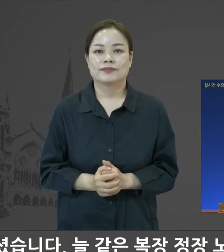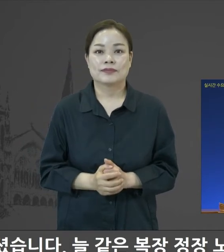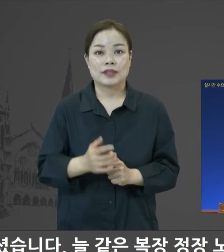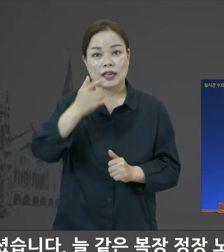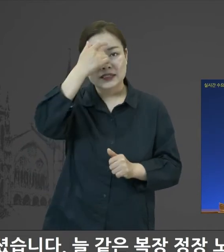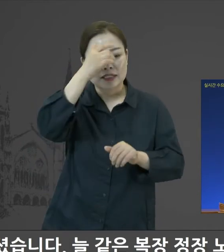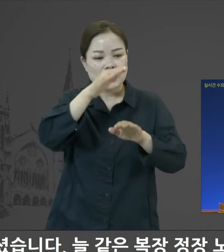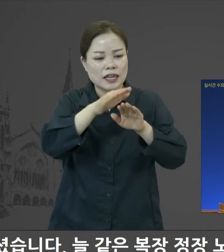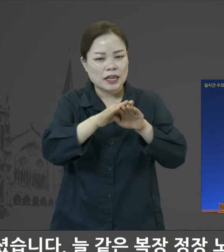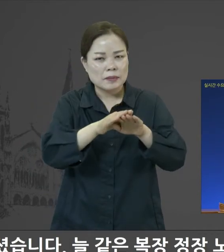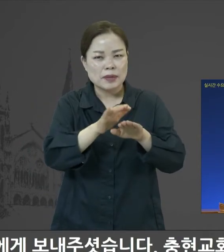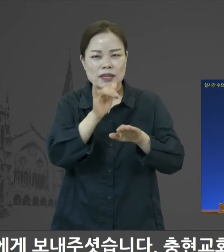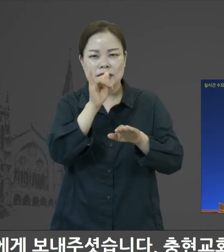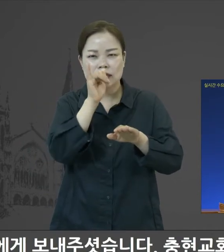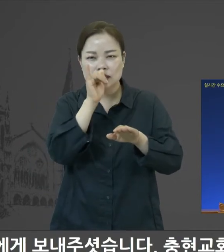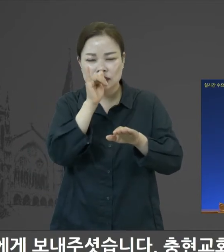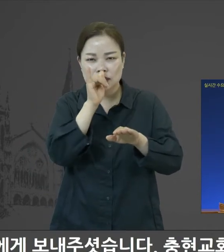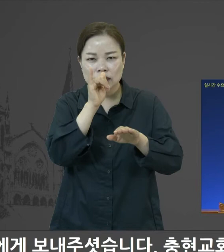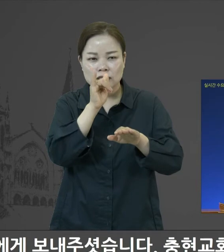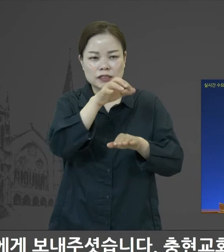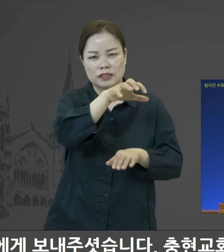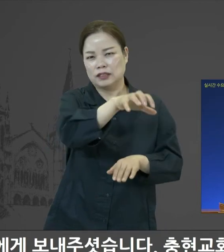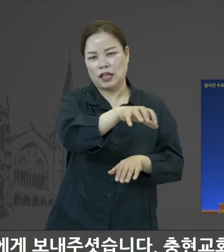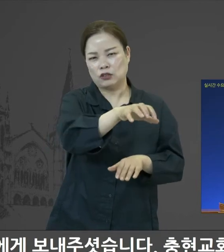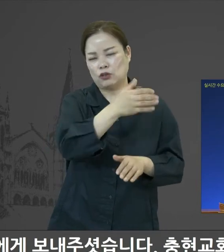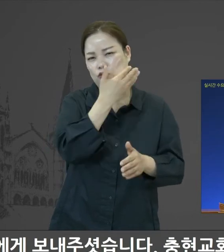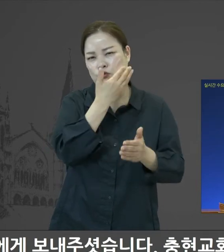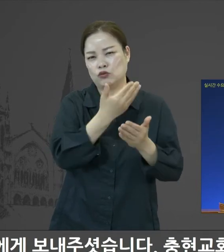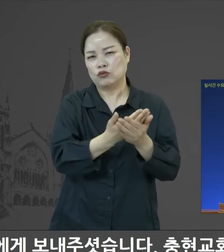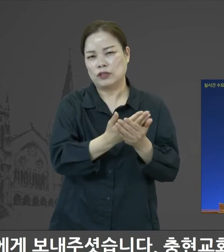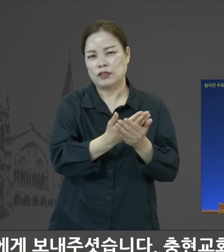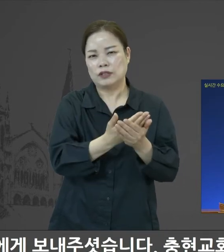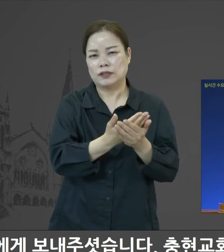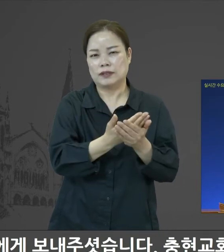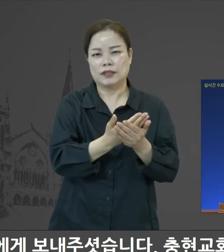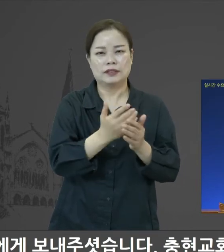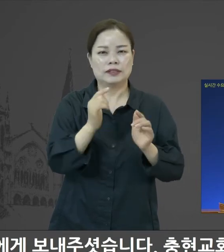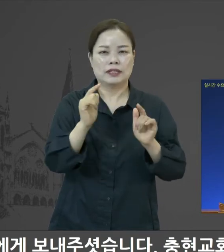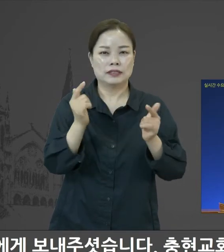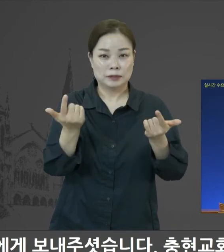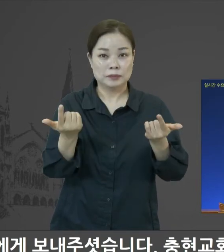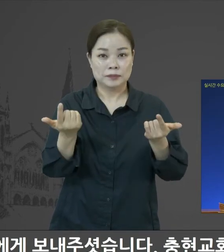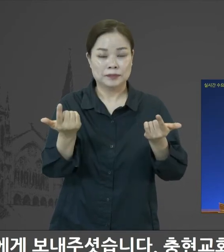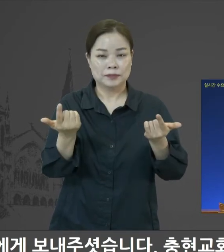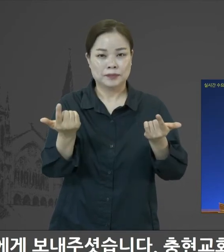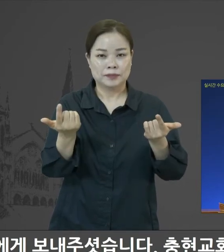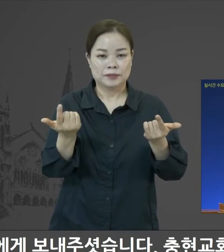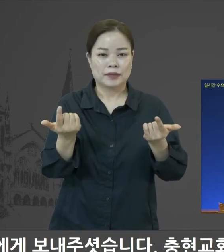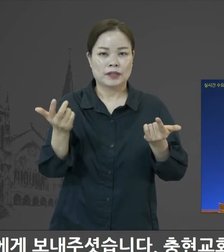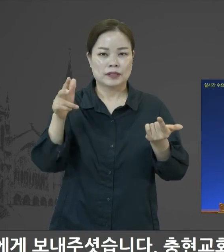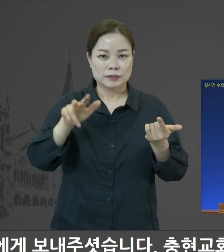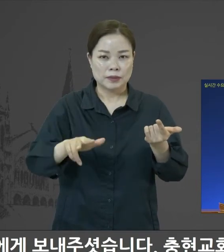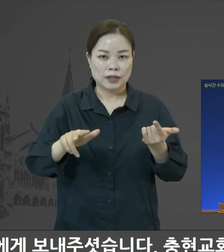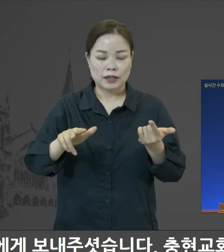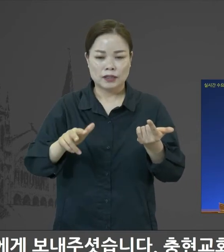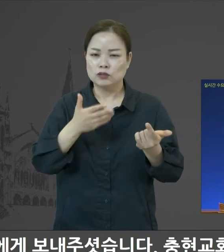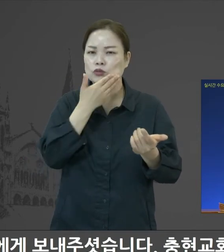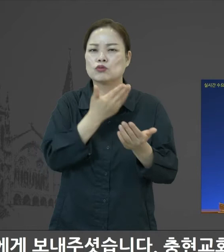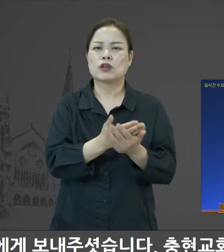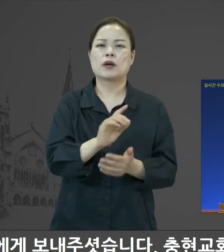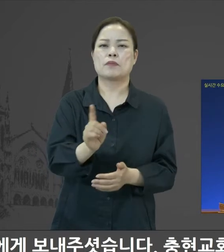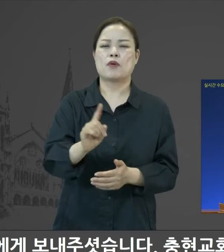예배에 있어서 장소가 중요한 것만은 아니죠. 중요한 것은 우리가 하나님을